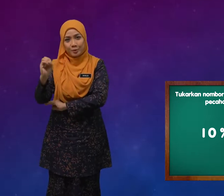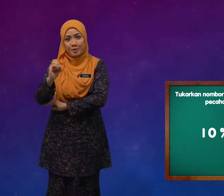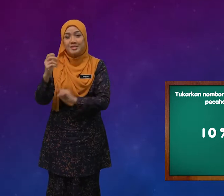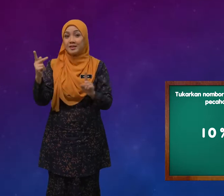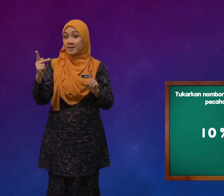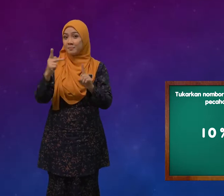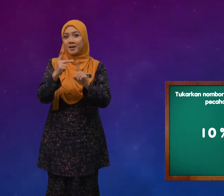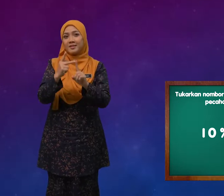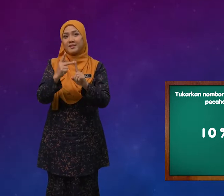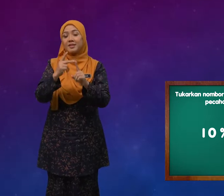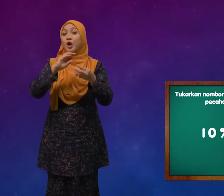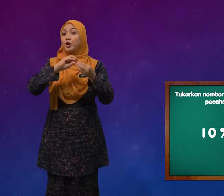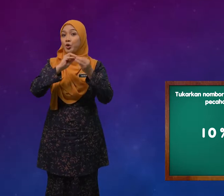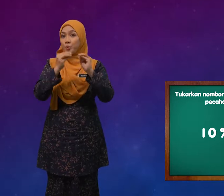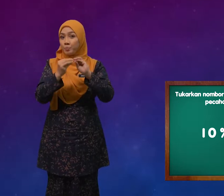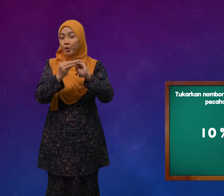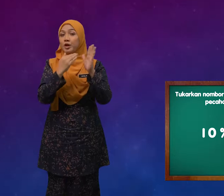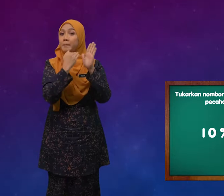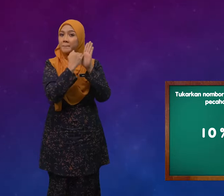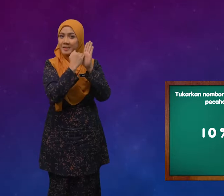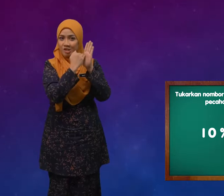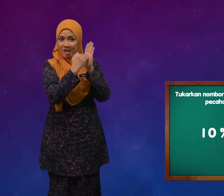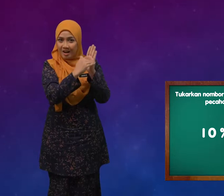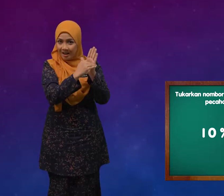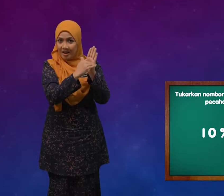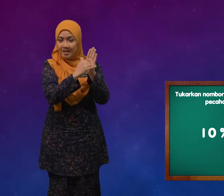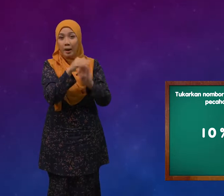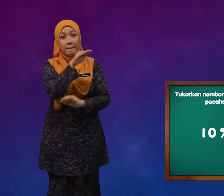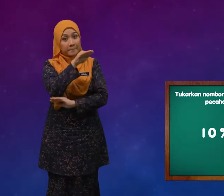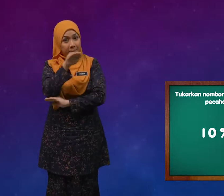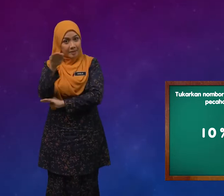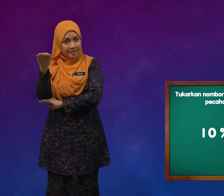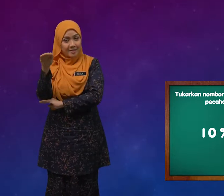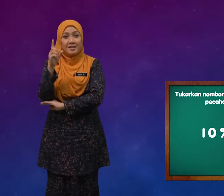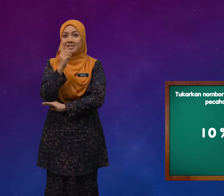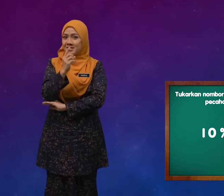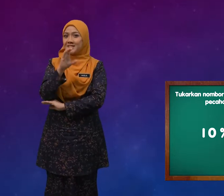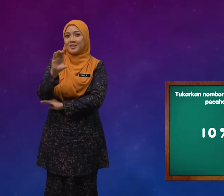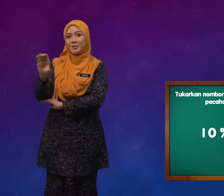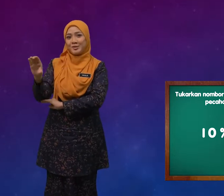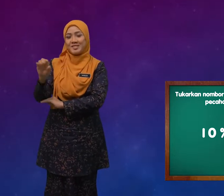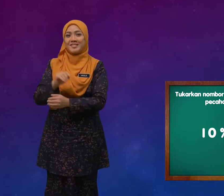10% kepada nombor pecahan per 100?